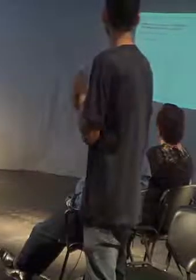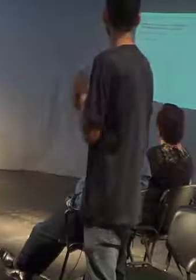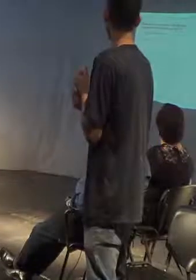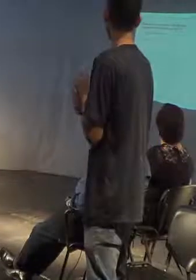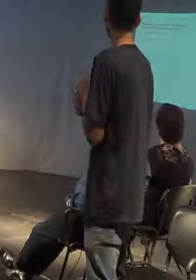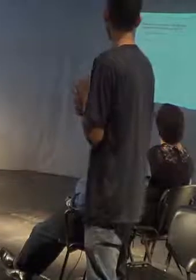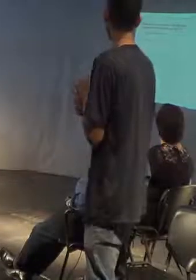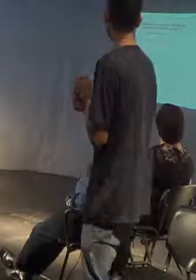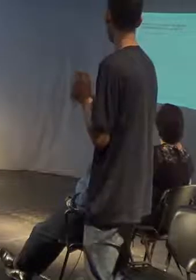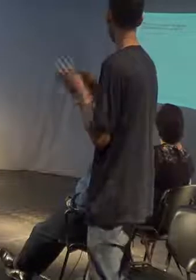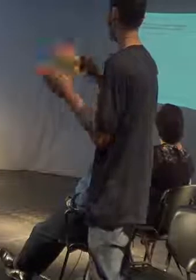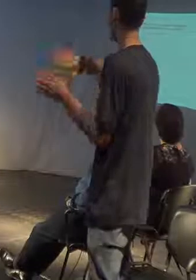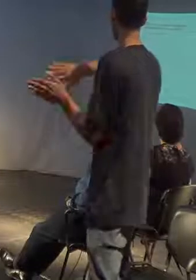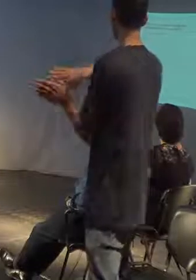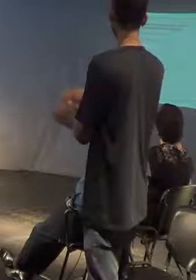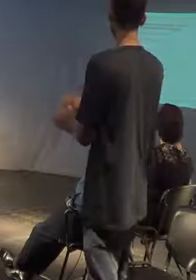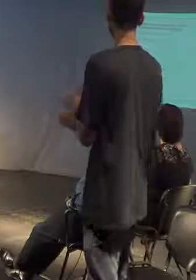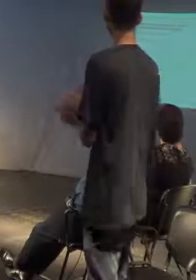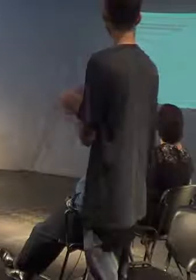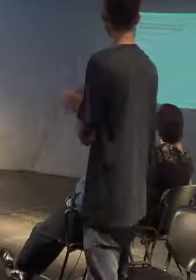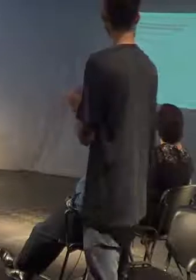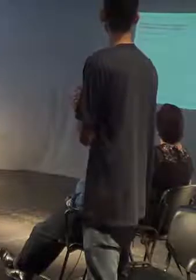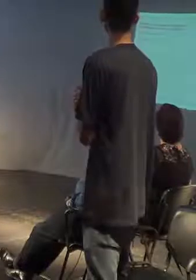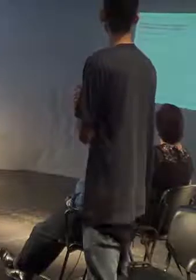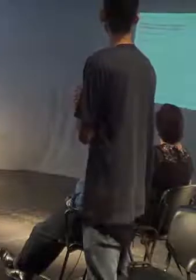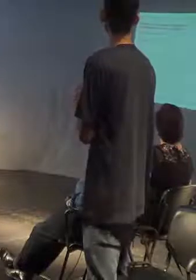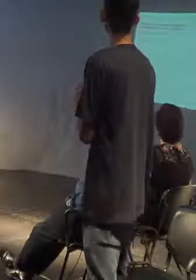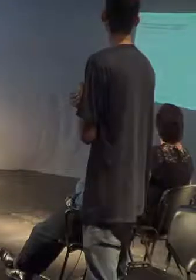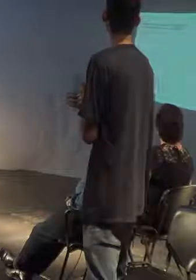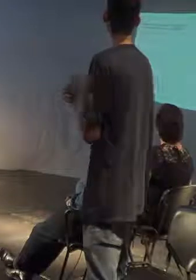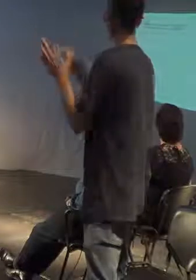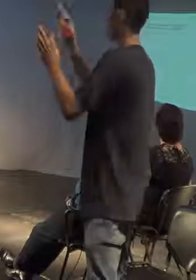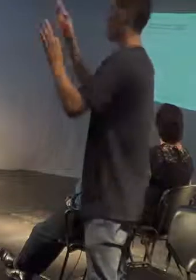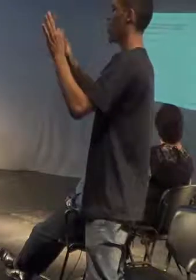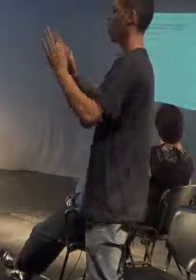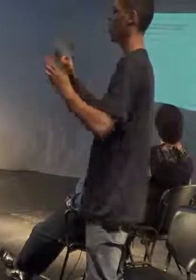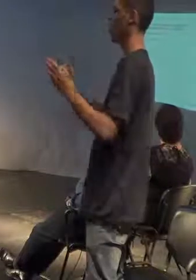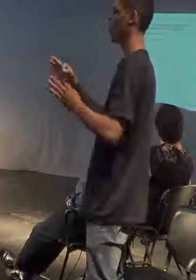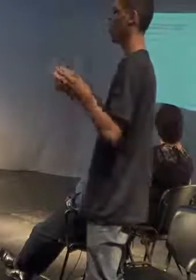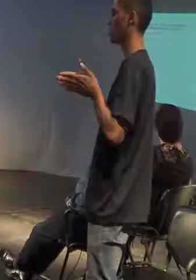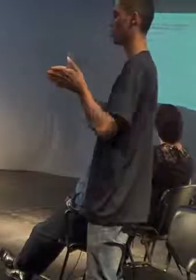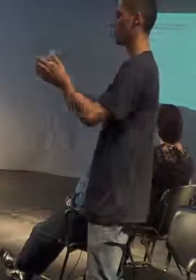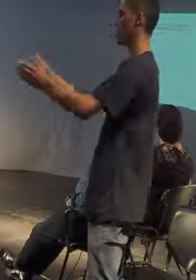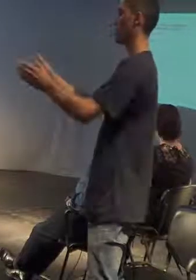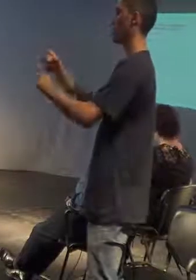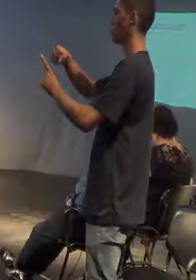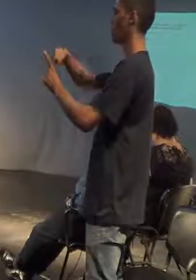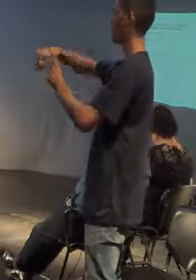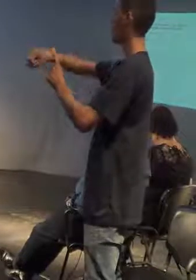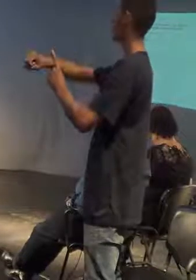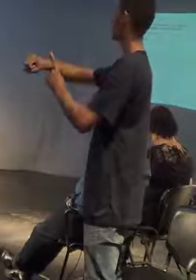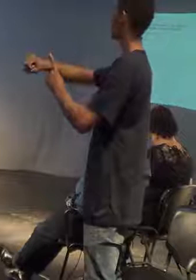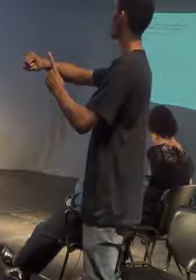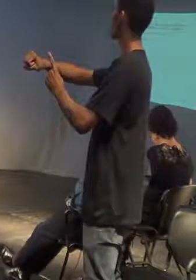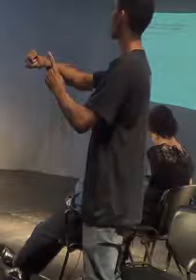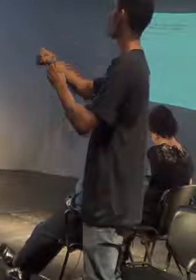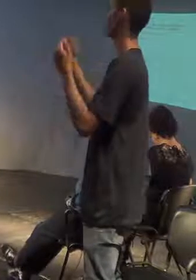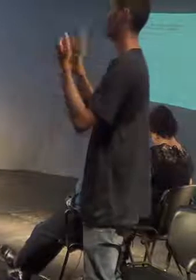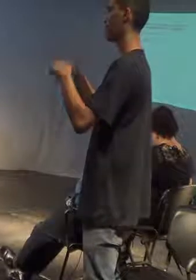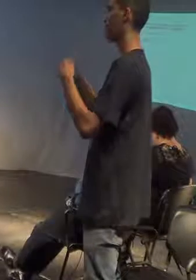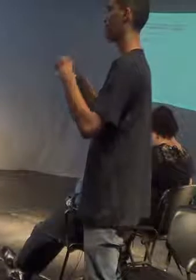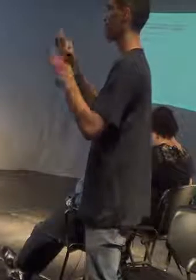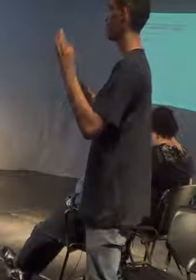Agora, a mobilidade urbana e precisa de um planejamento urbano para que isso aconteça, né? A gente